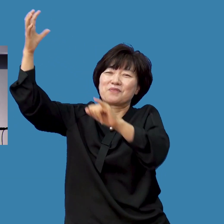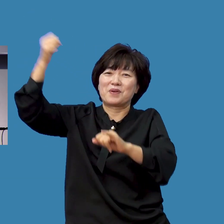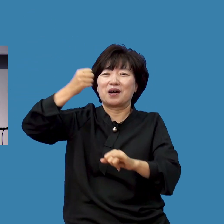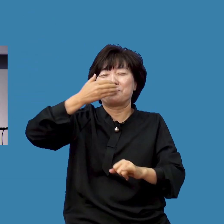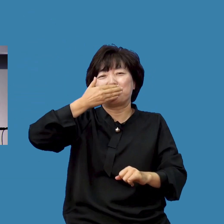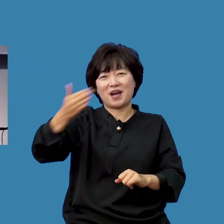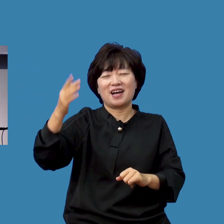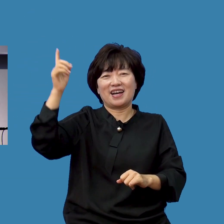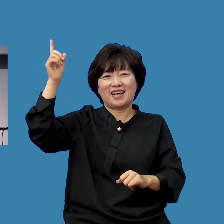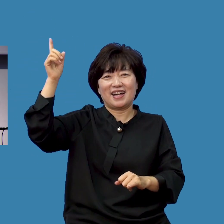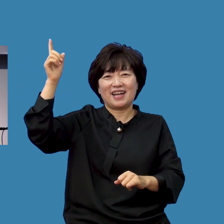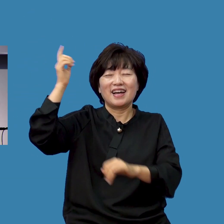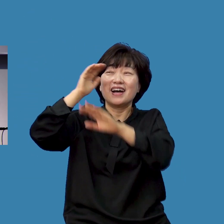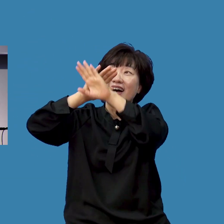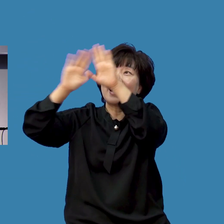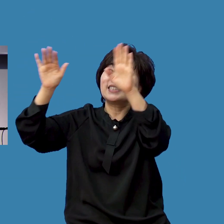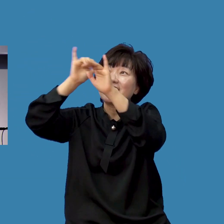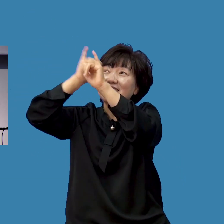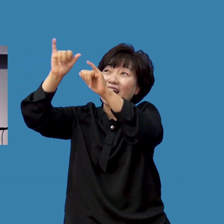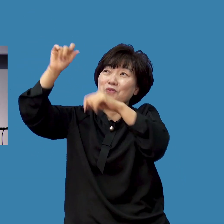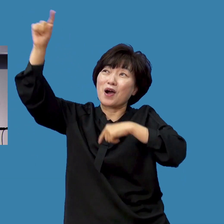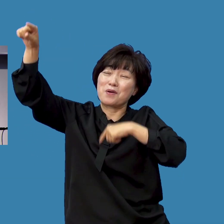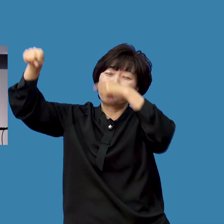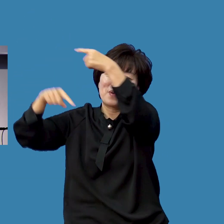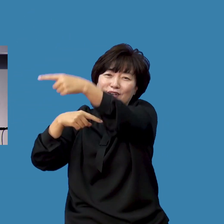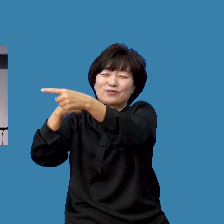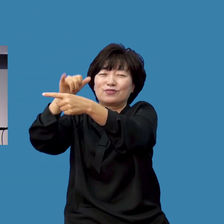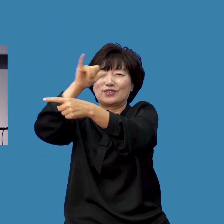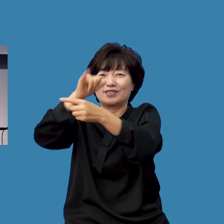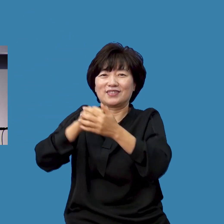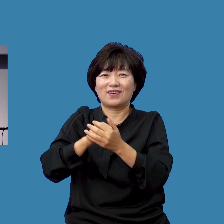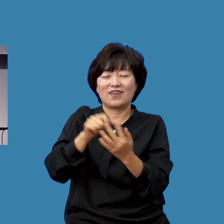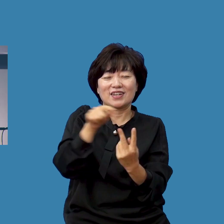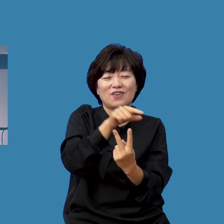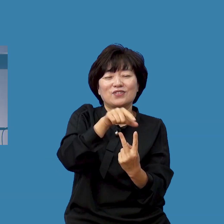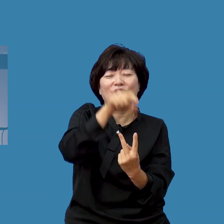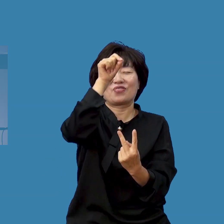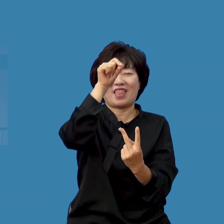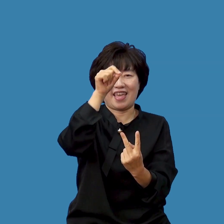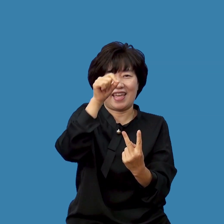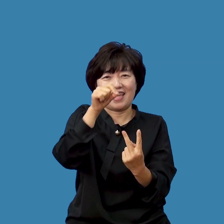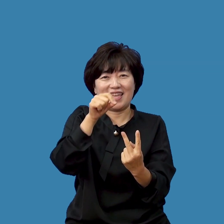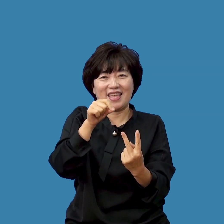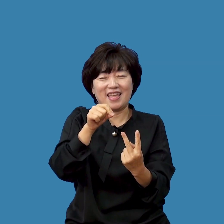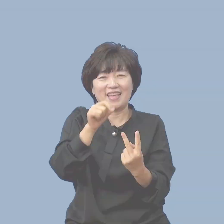받을 수 있는 거야. 하늘의 상이랑 바꿀 수 있는 거야. 선택이라는 거야.